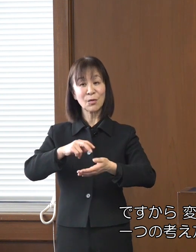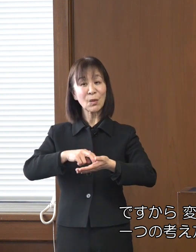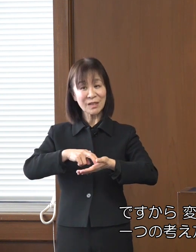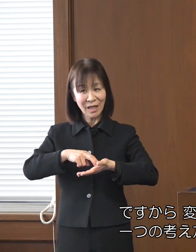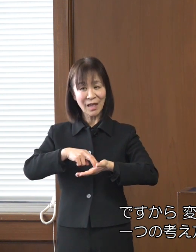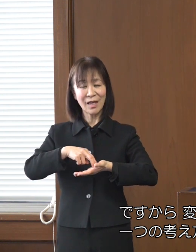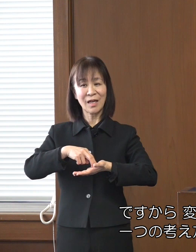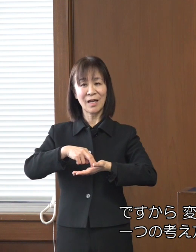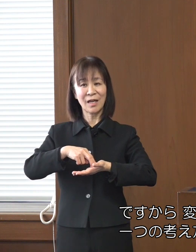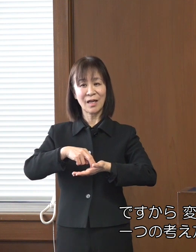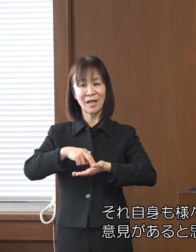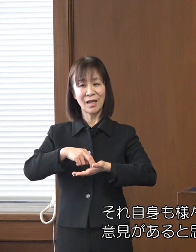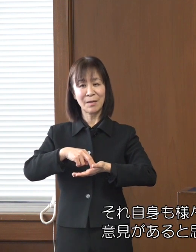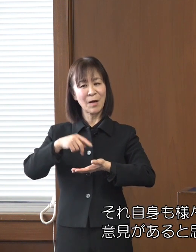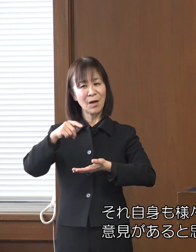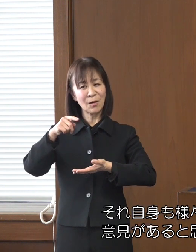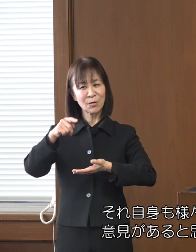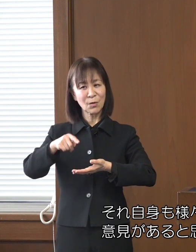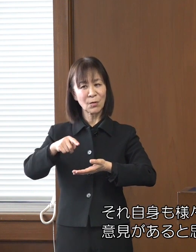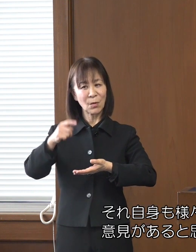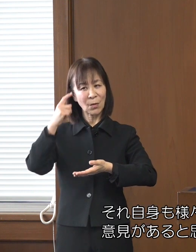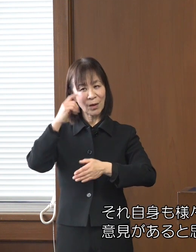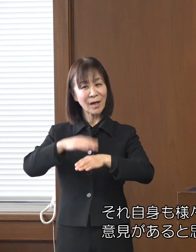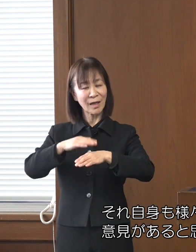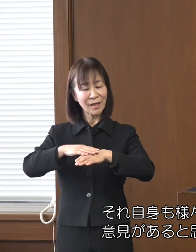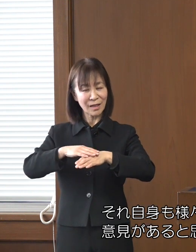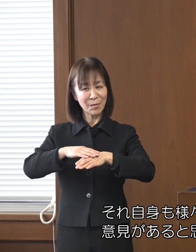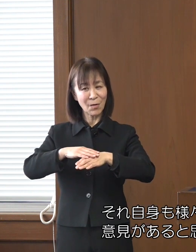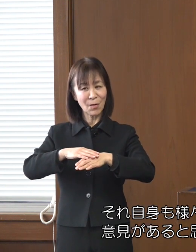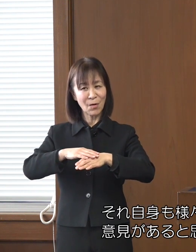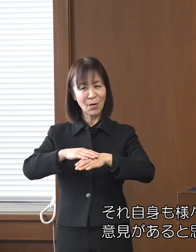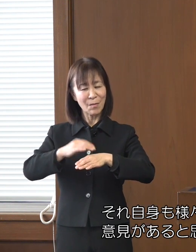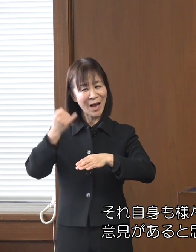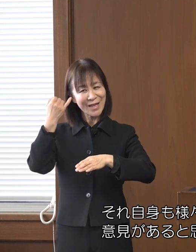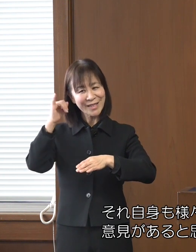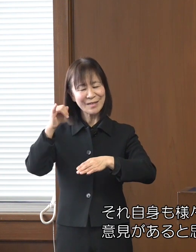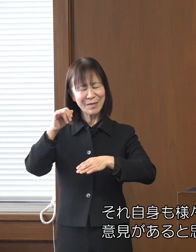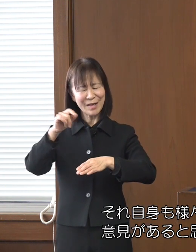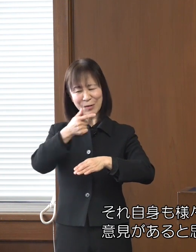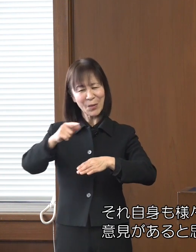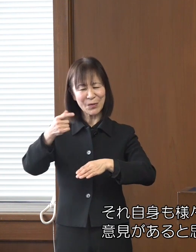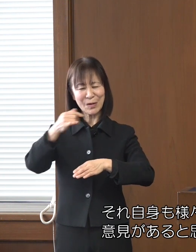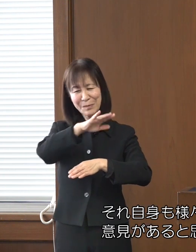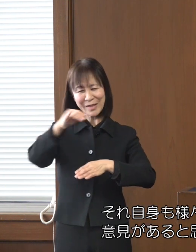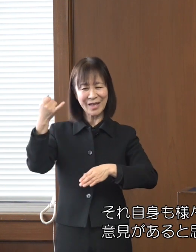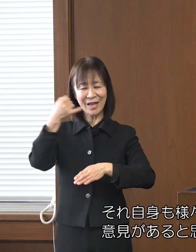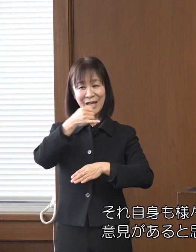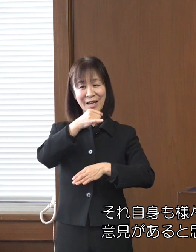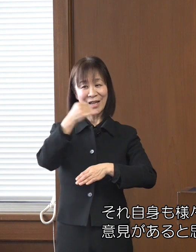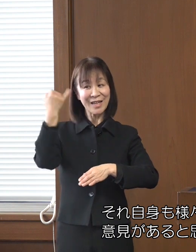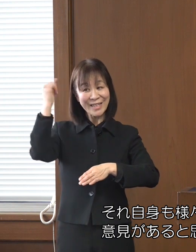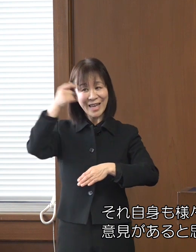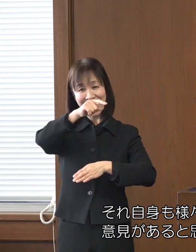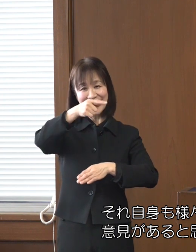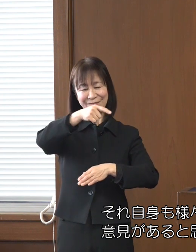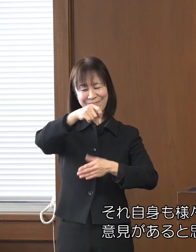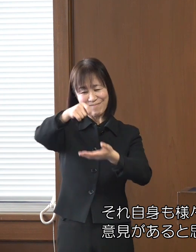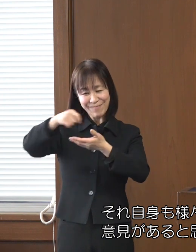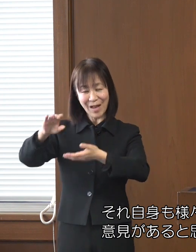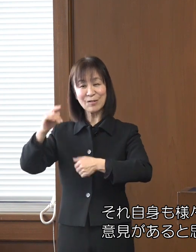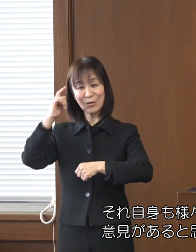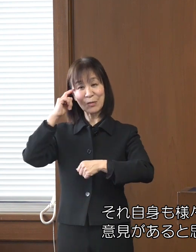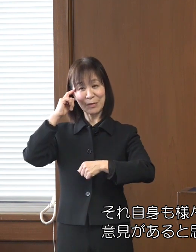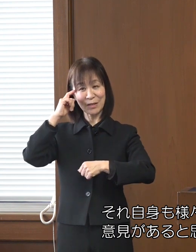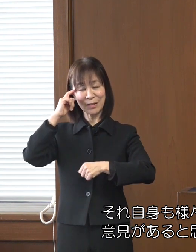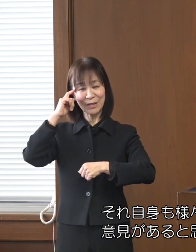と思うので、まあ、それ自身も様々なこれに対しても意見があると思うし、それはみんなでこれ